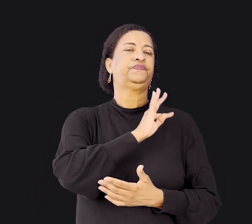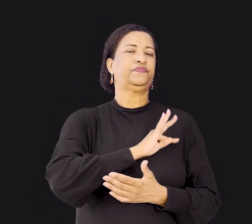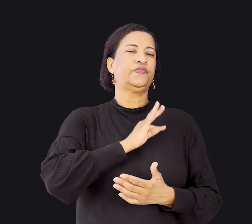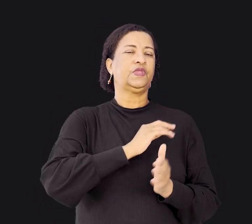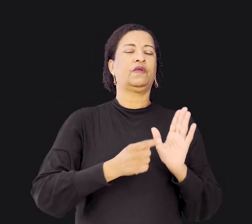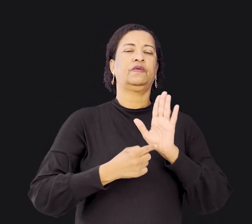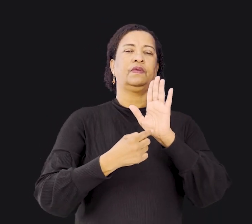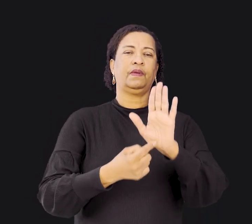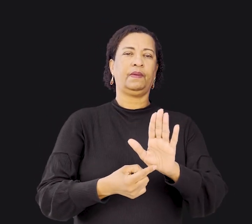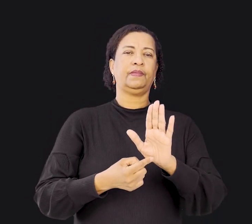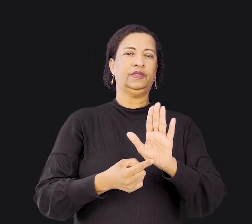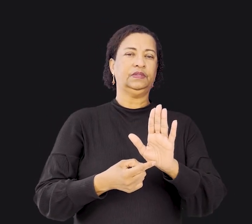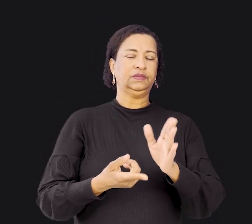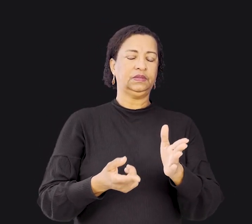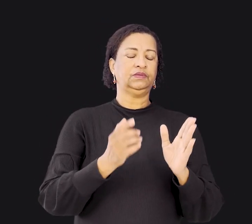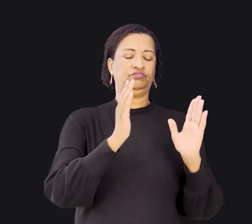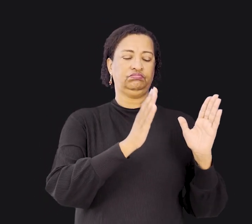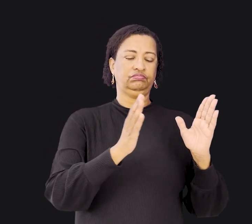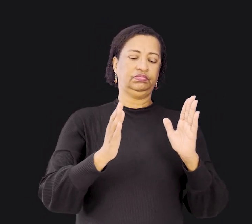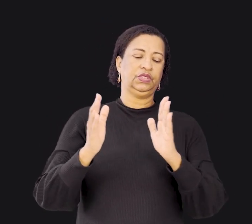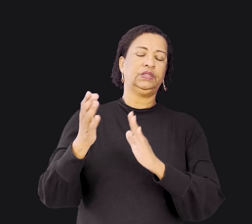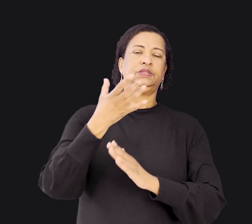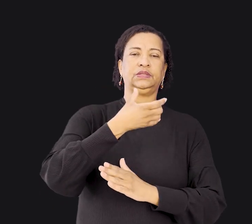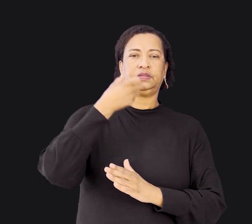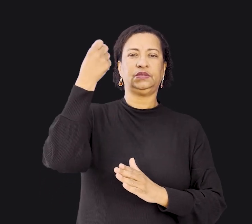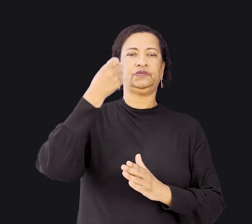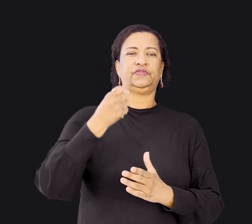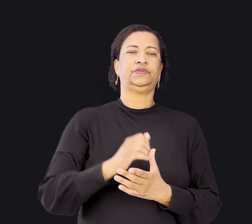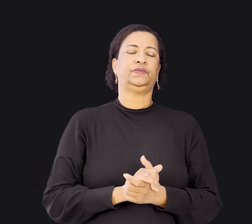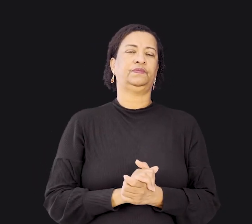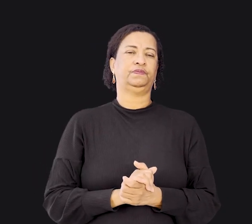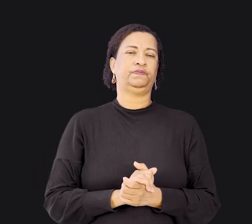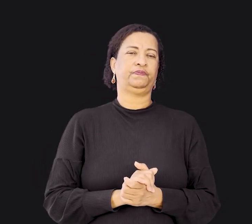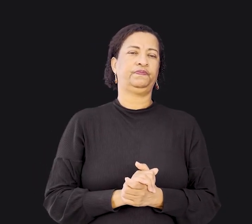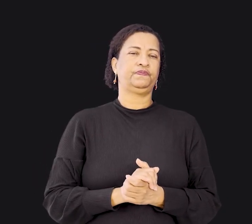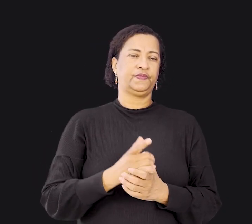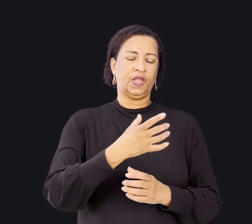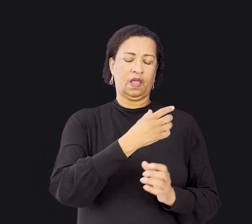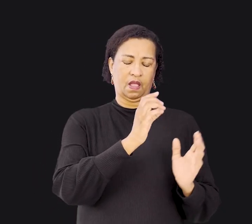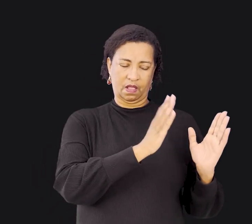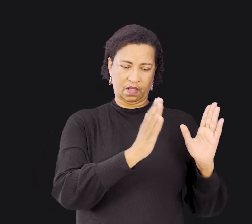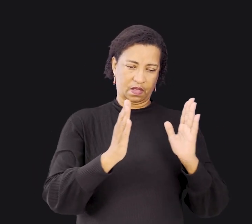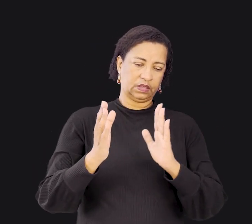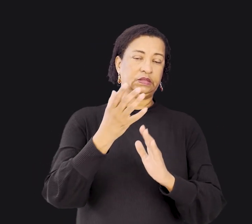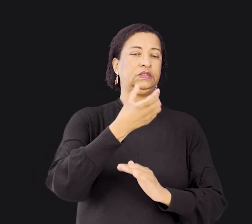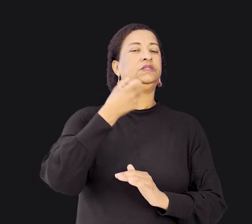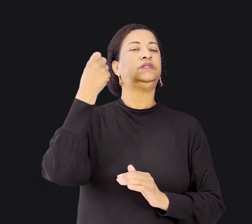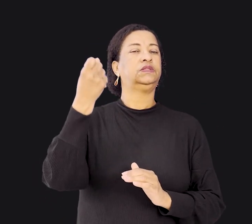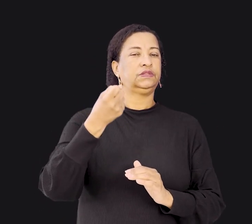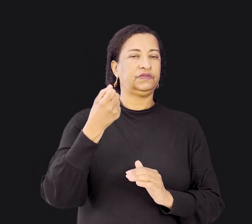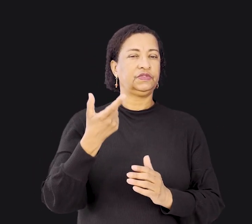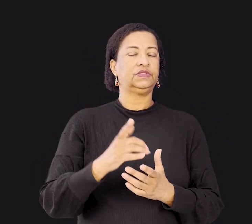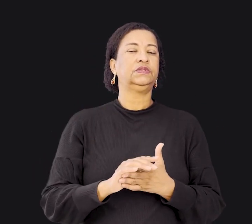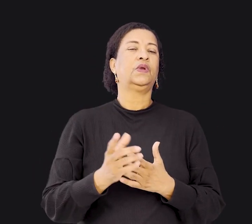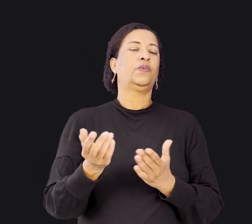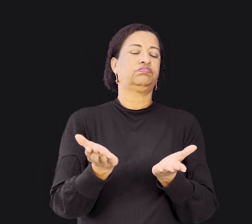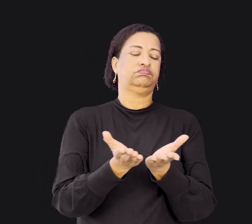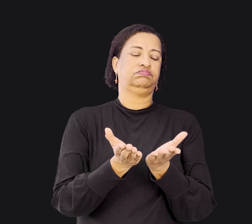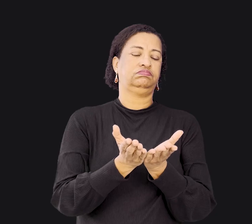apresentar a fonte e a sequência da salvação. A fonte e a sequência da salvação envolvem a palavra de Deus,